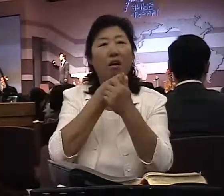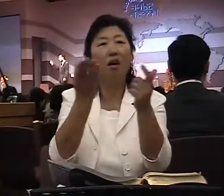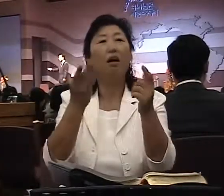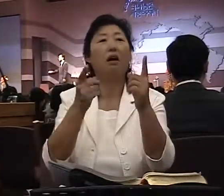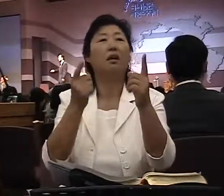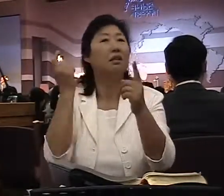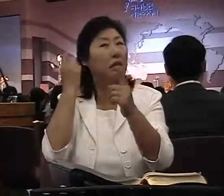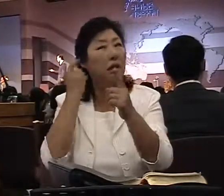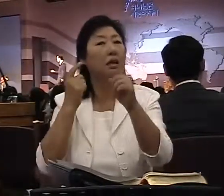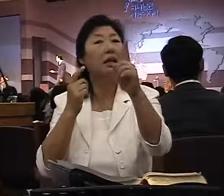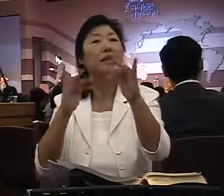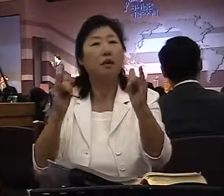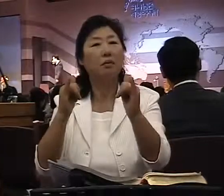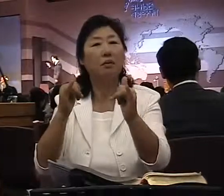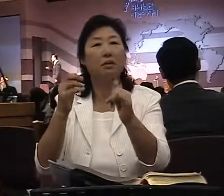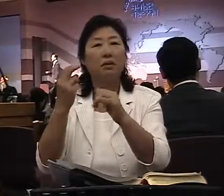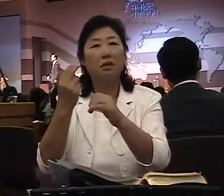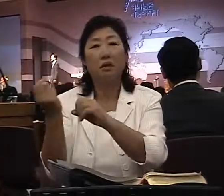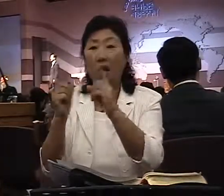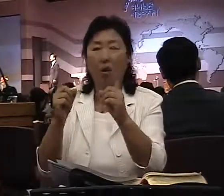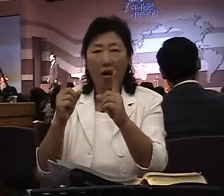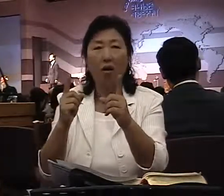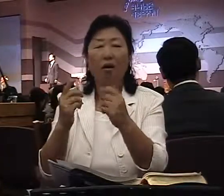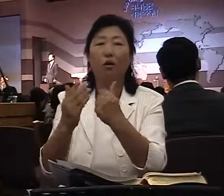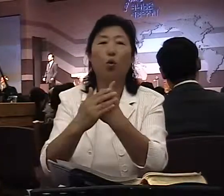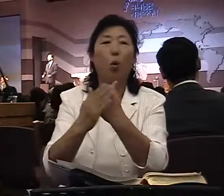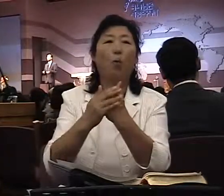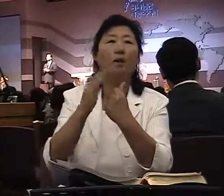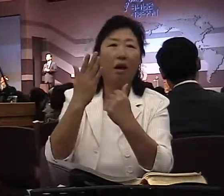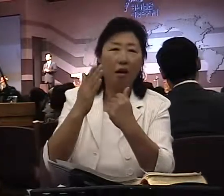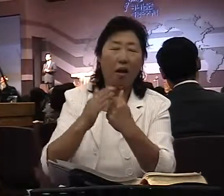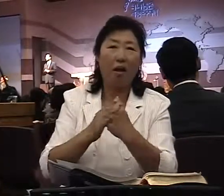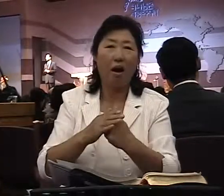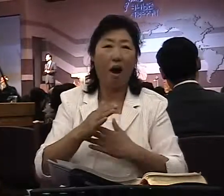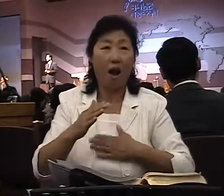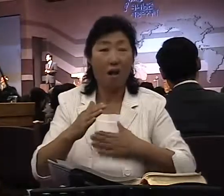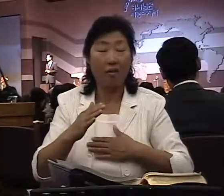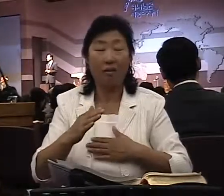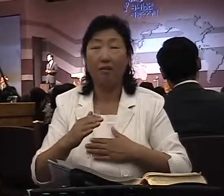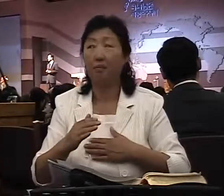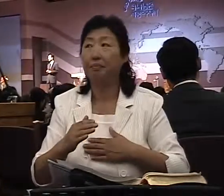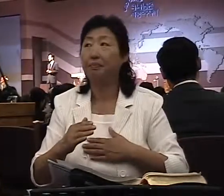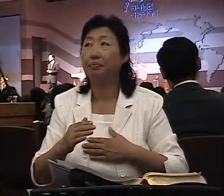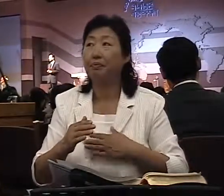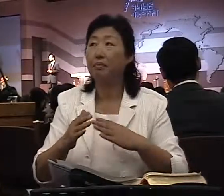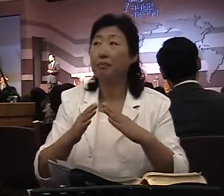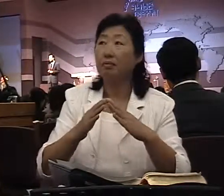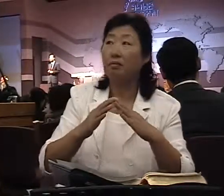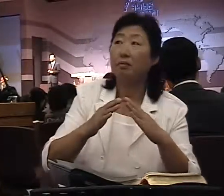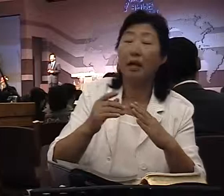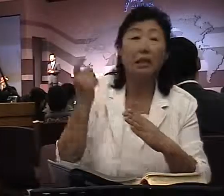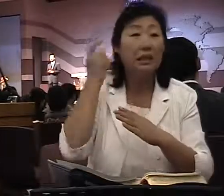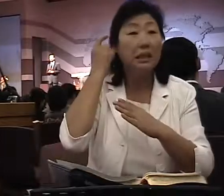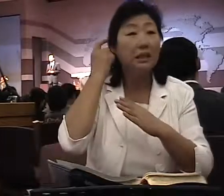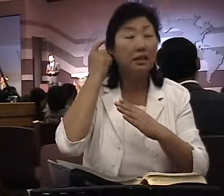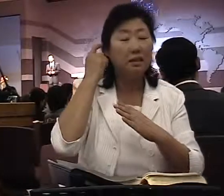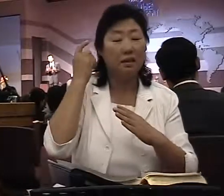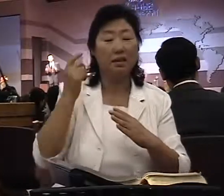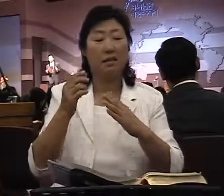또 도움이 되니까 합니다. 이번에도 우리 가족이 출입할 때 보니까 듣는 사람은 우리